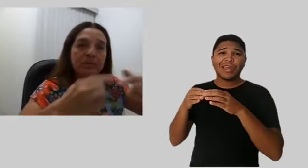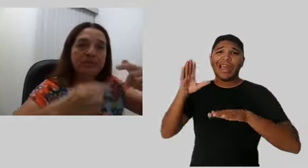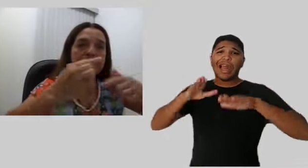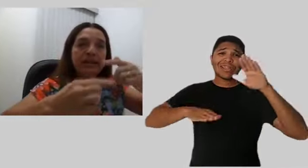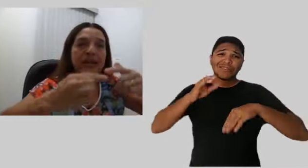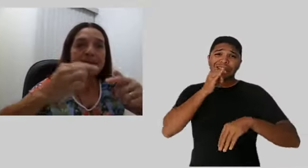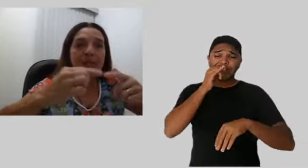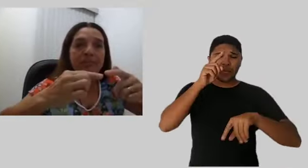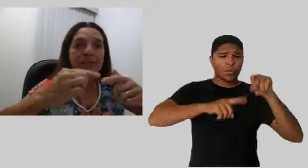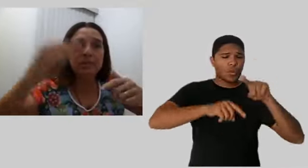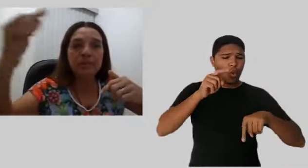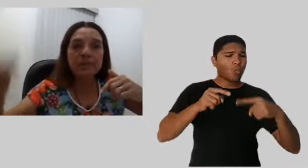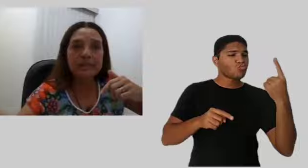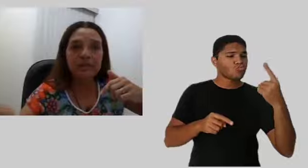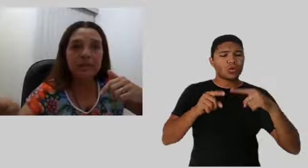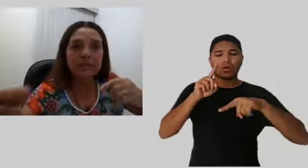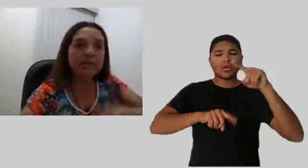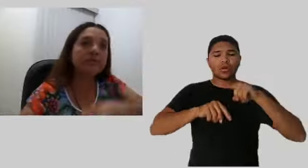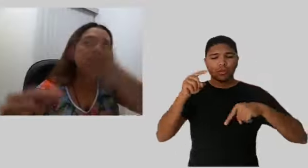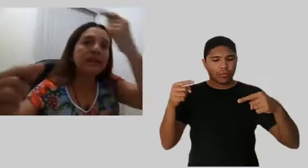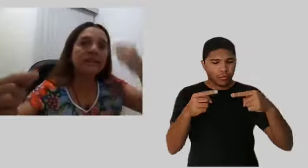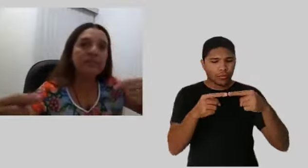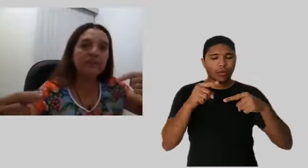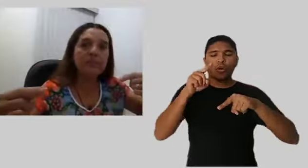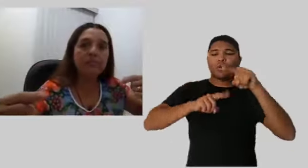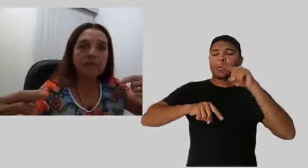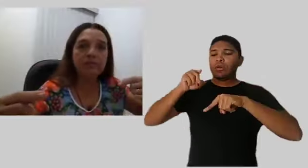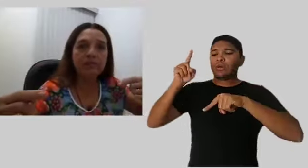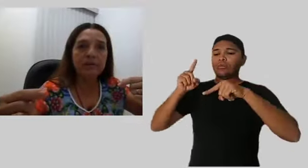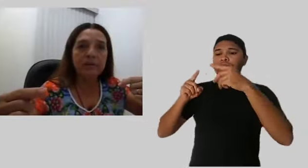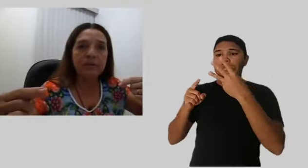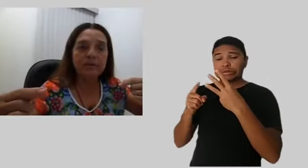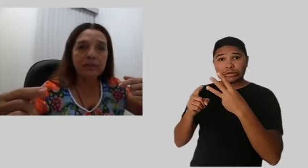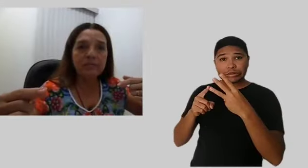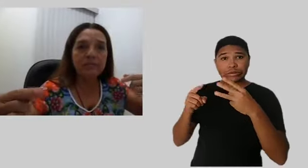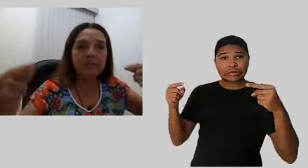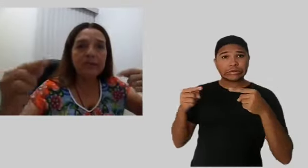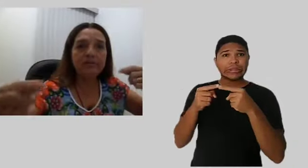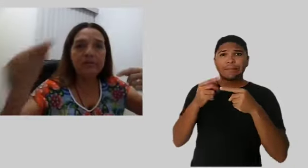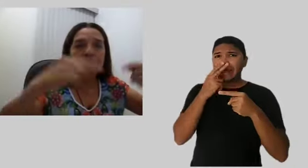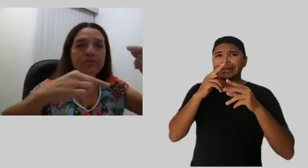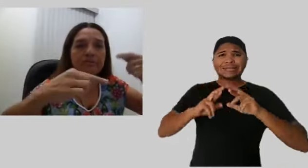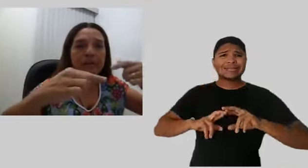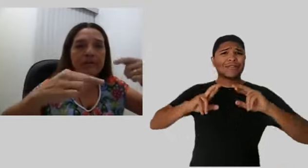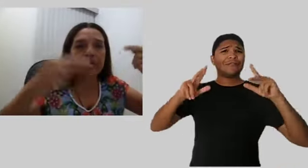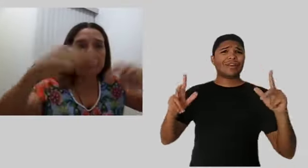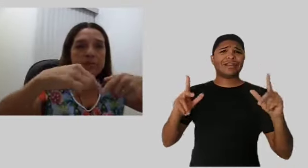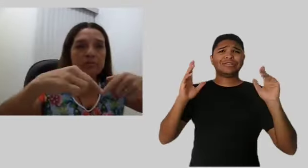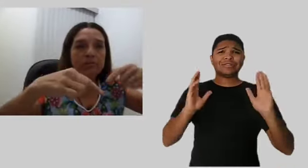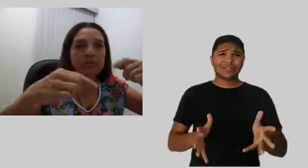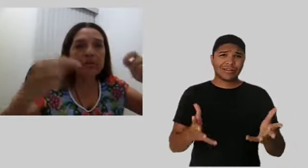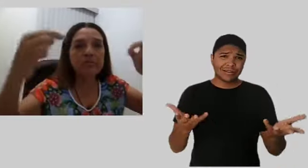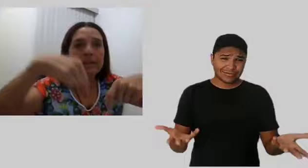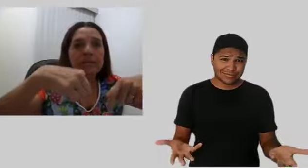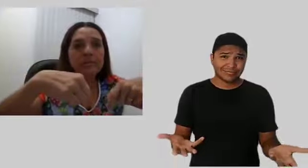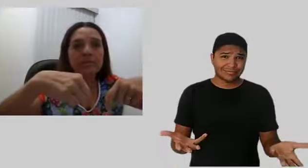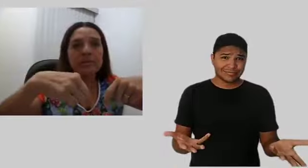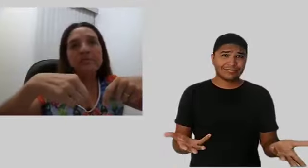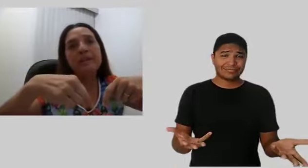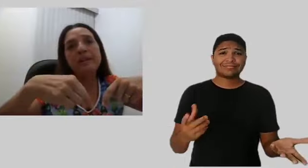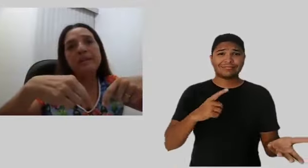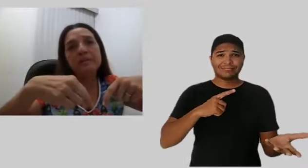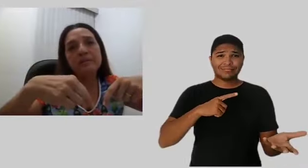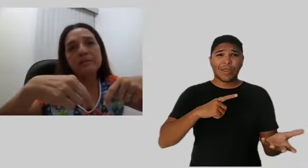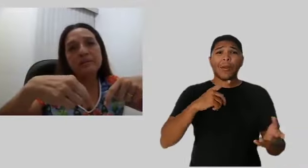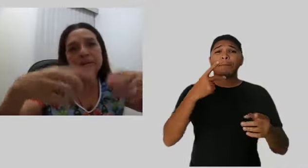na outra. Por isso que faz, de repente, o terceiro elemento não tem nada a ver com o primeiro, né? Porque foi juntado ao segundo por